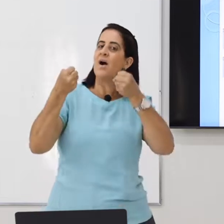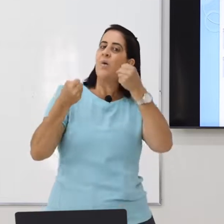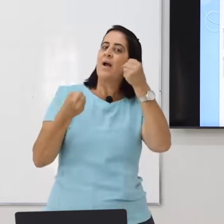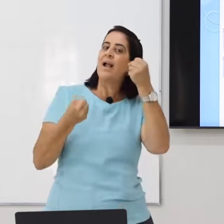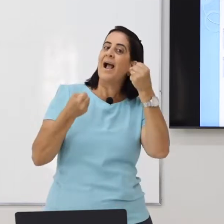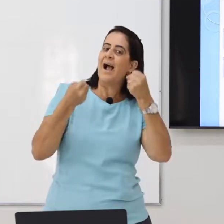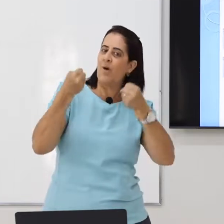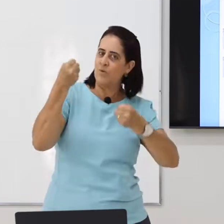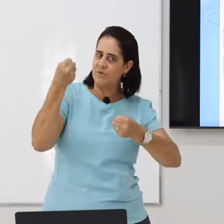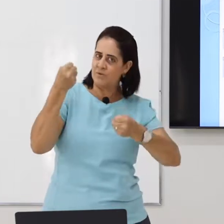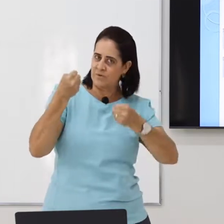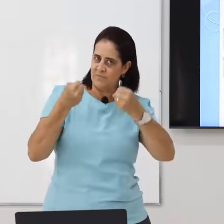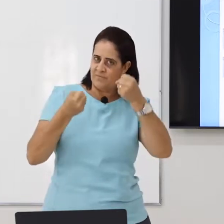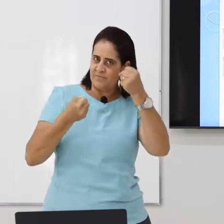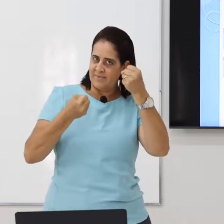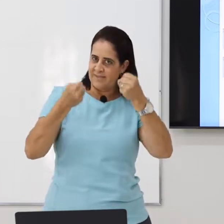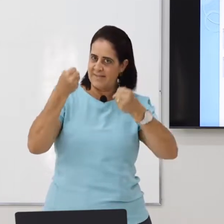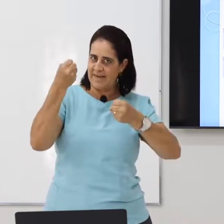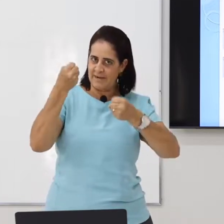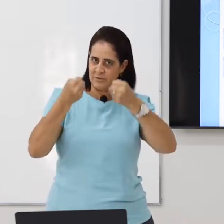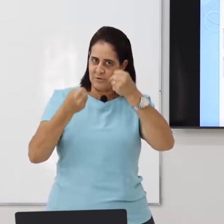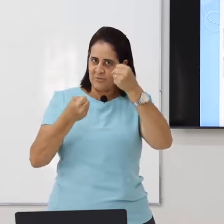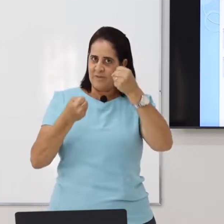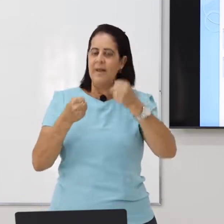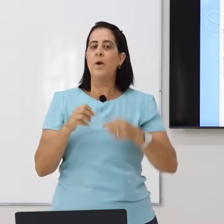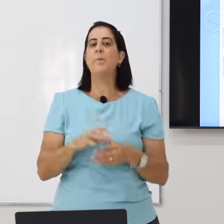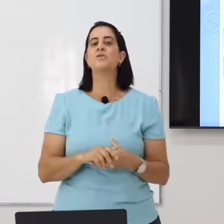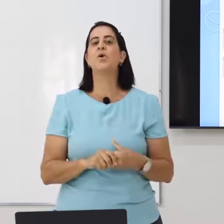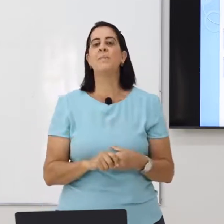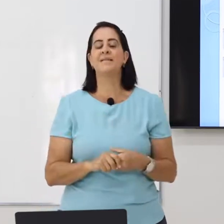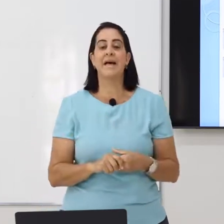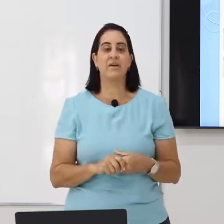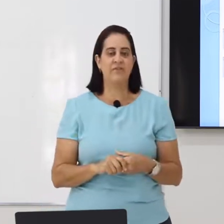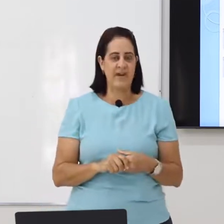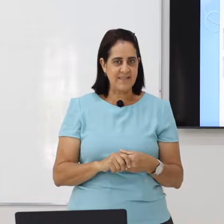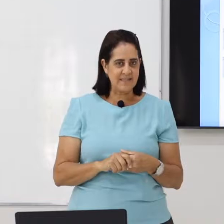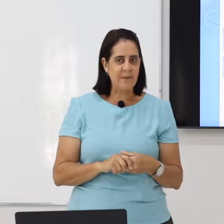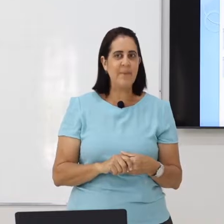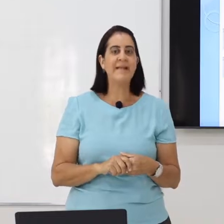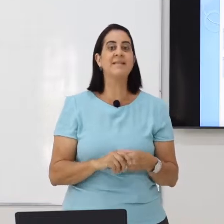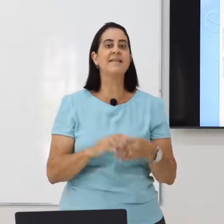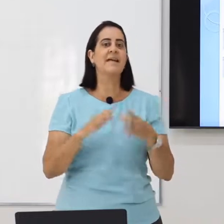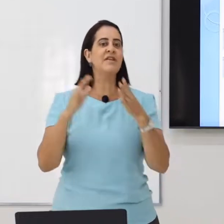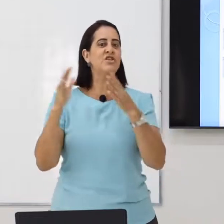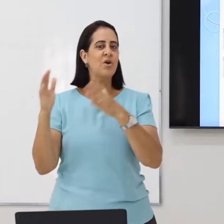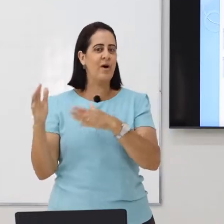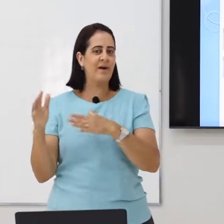são carros. Certo? Eu posso começar a frase também da seguinte